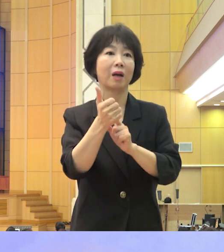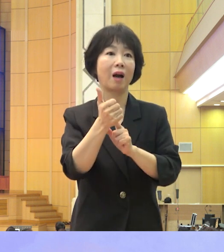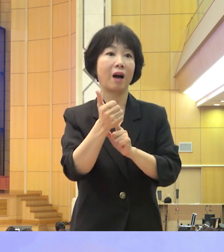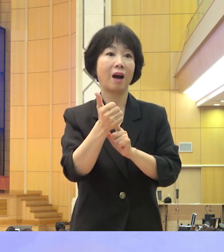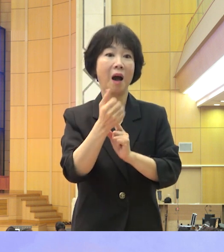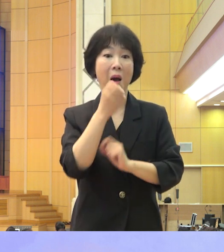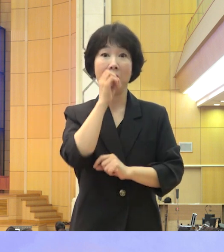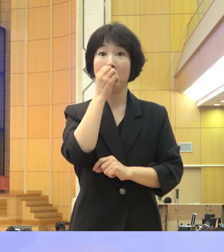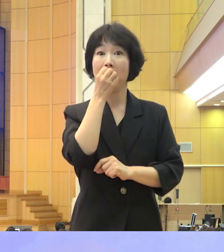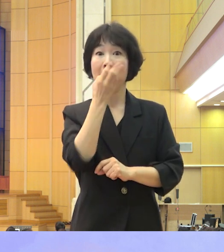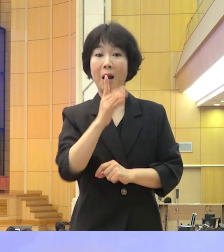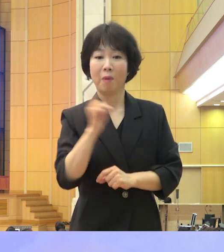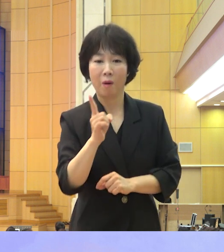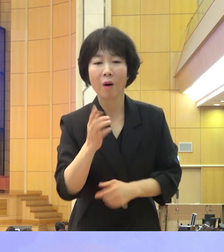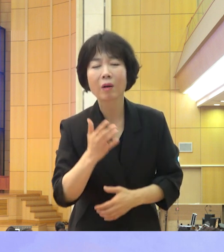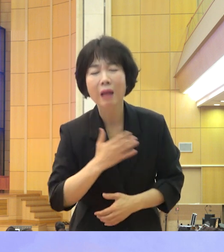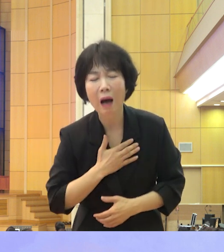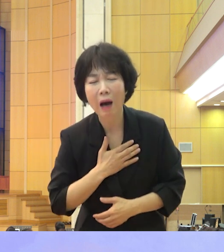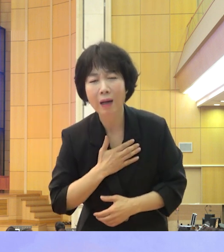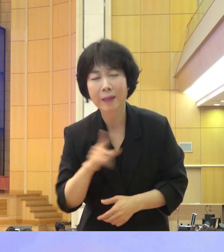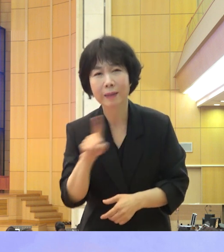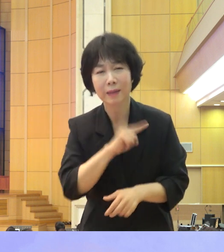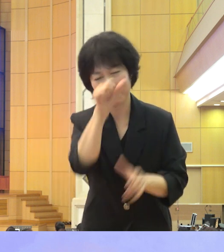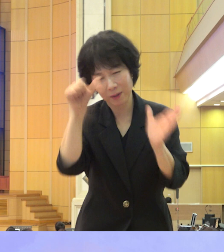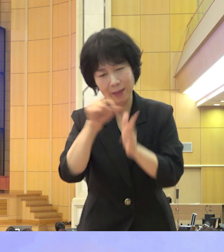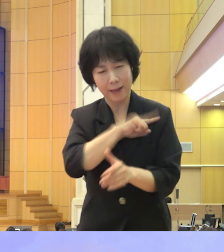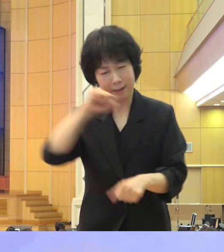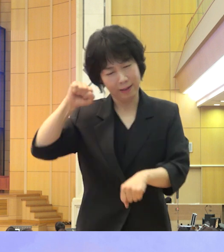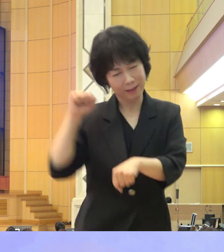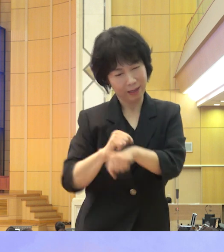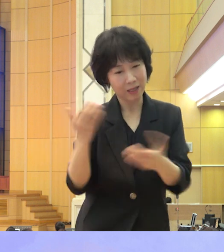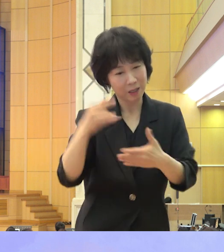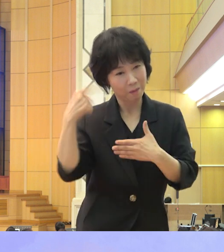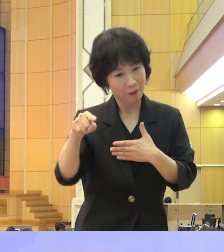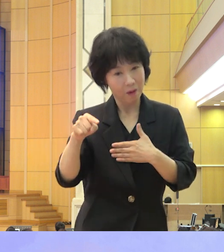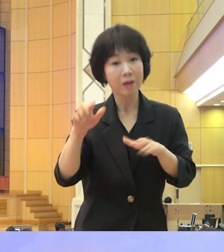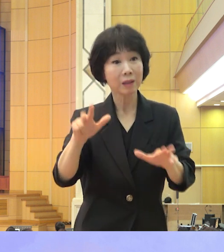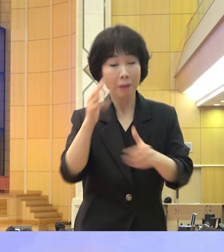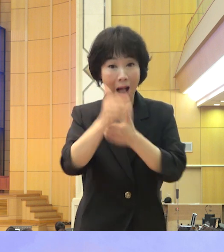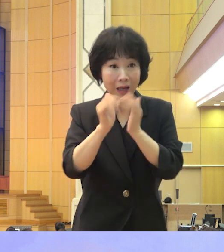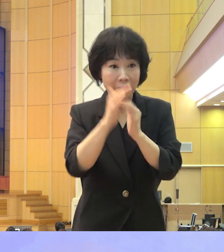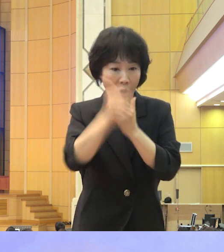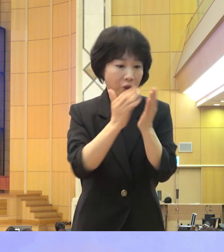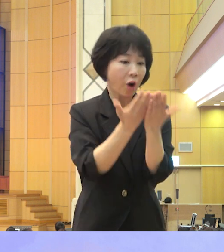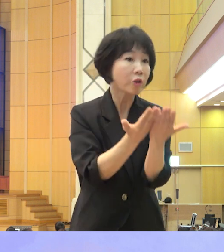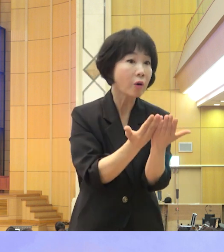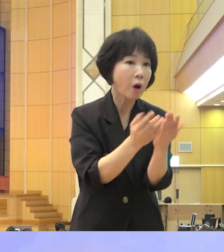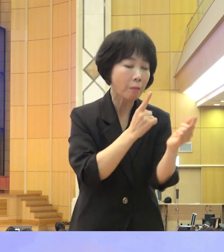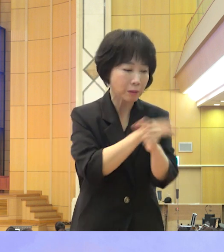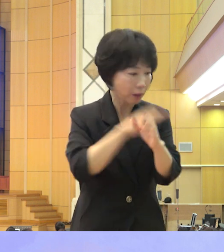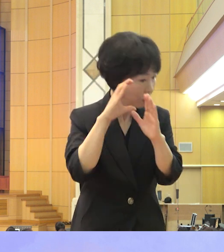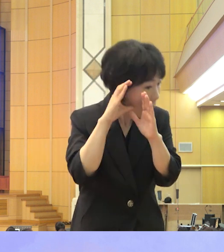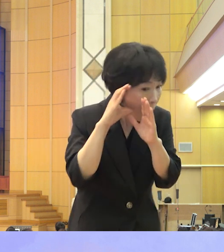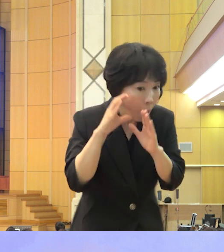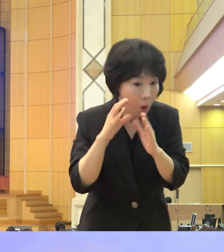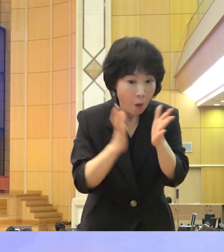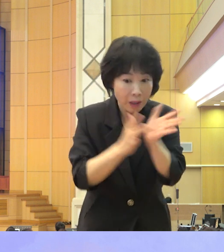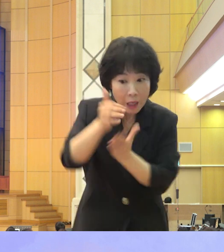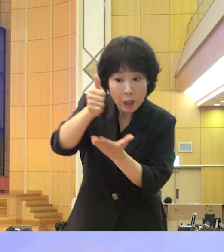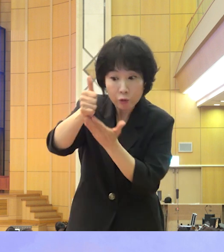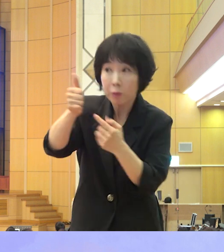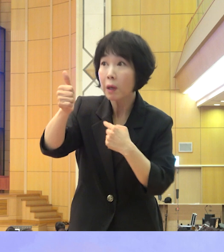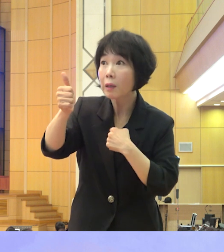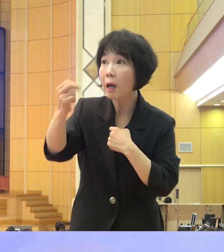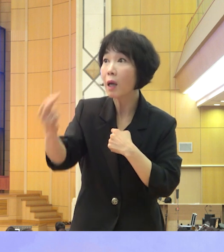말하기를 나는 성경 말씀을 통해서 예수님이